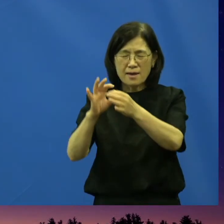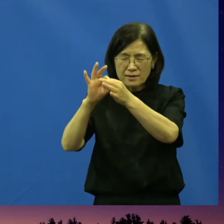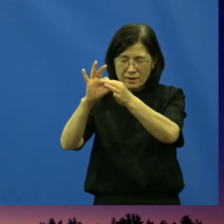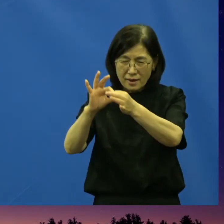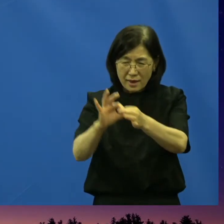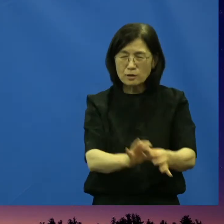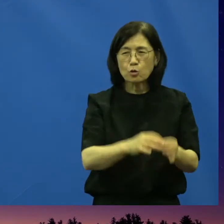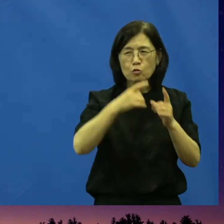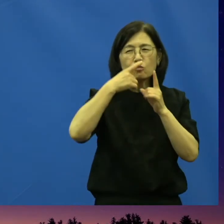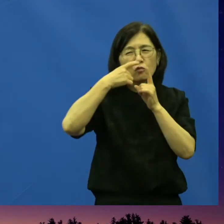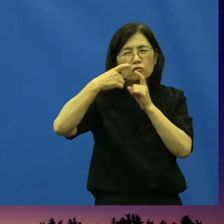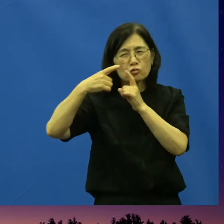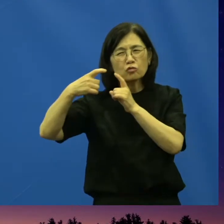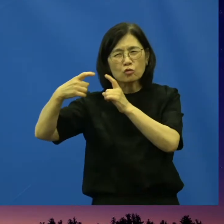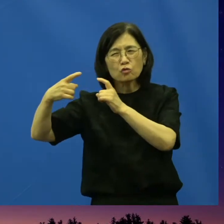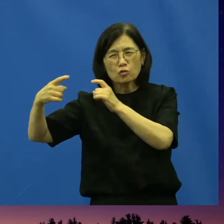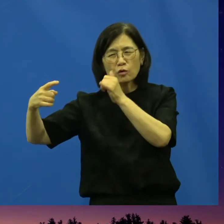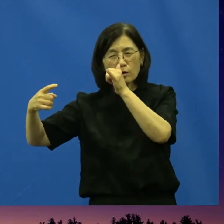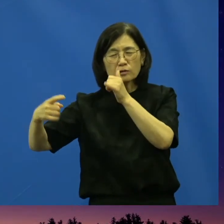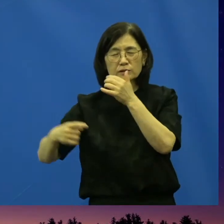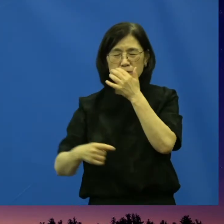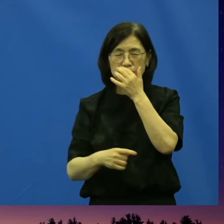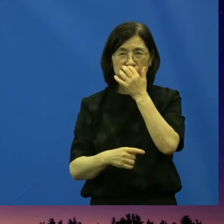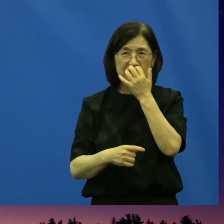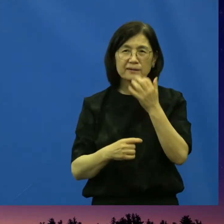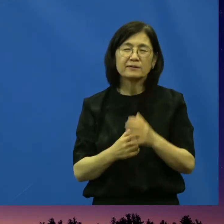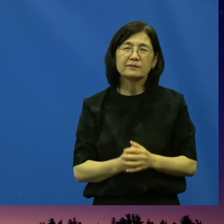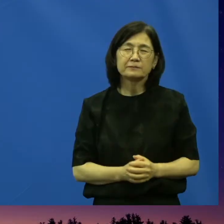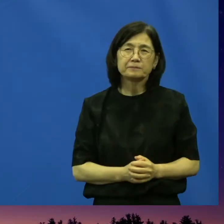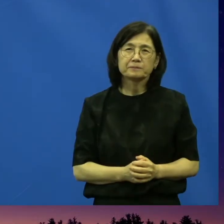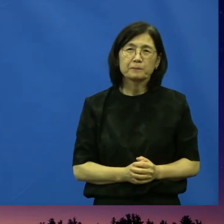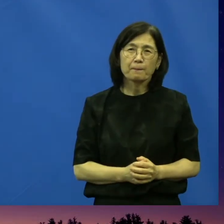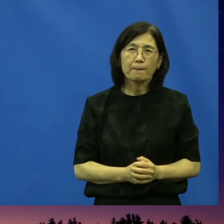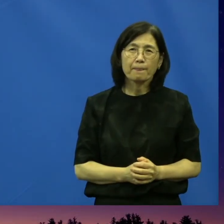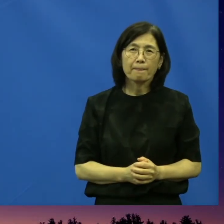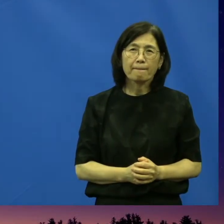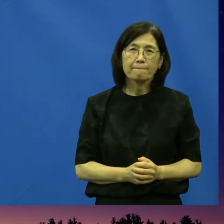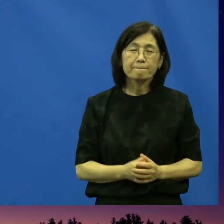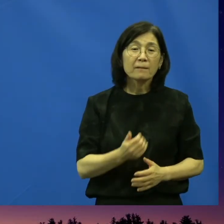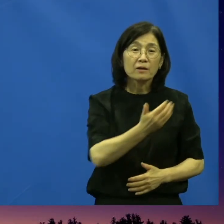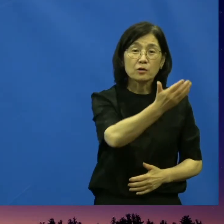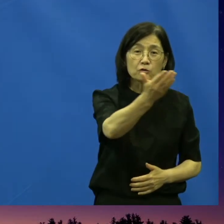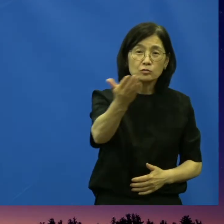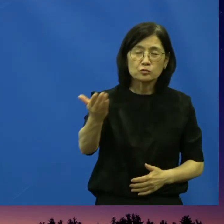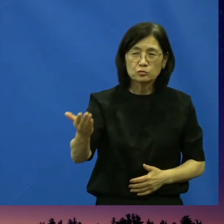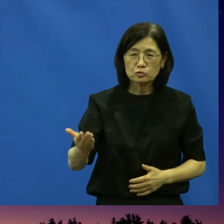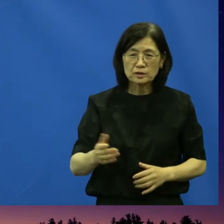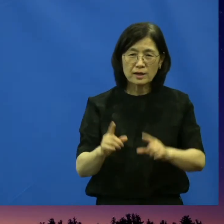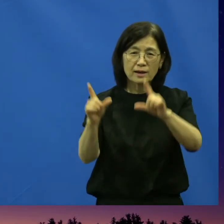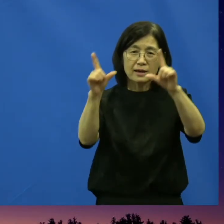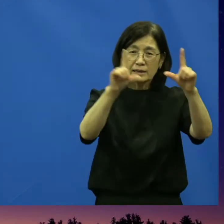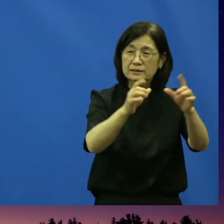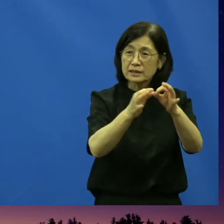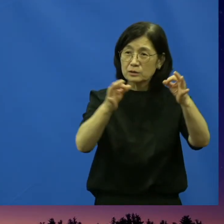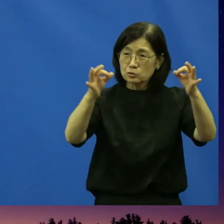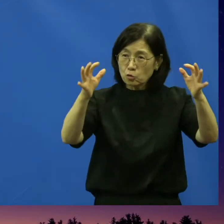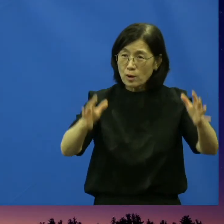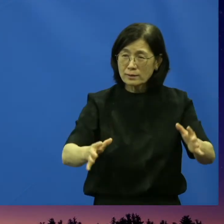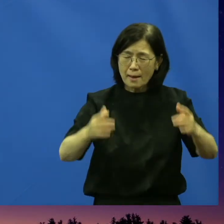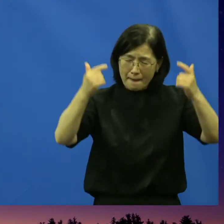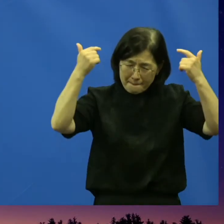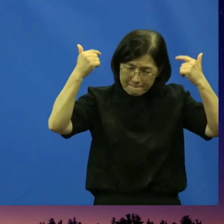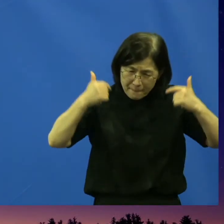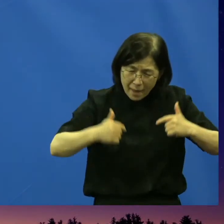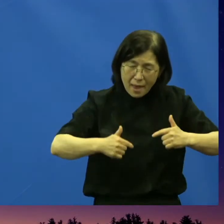것들이 오늘 인류의 많은 사람들을 지고 무너지게 만드는 거예요. 여러분, 우리가 사는 동안에 유혹으로부터 자유로운 순간은 없습니다. 죽을